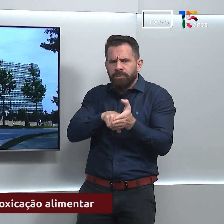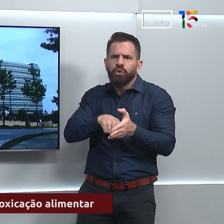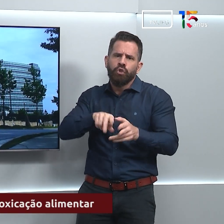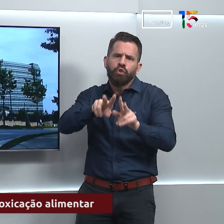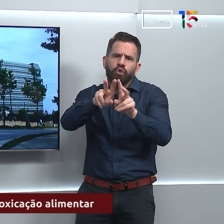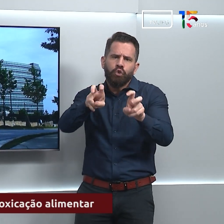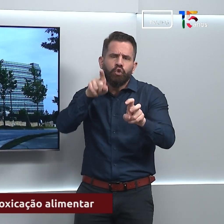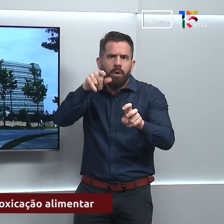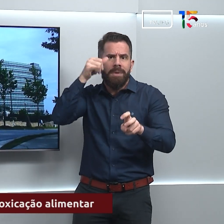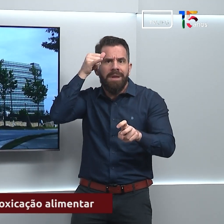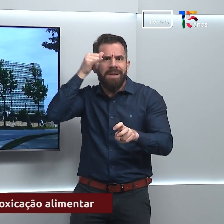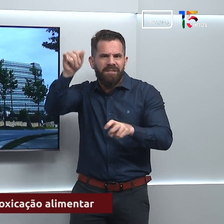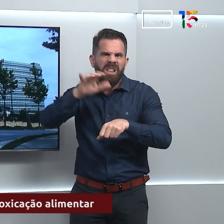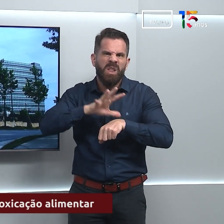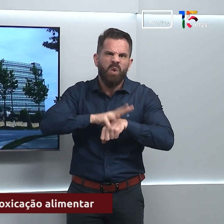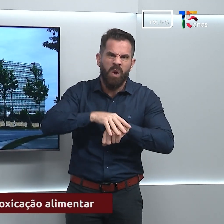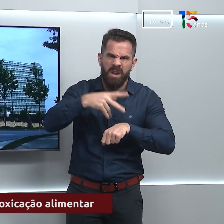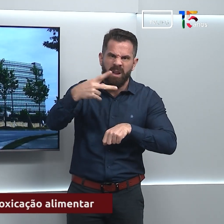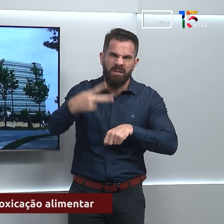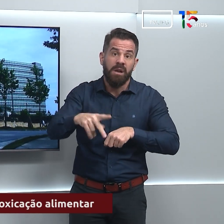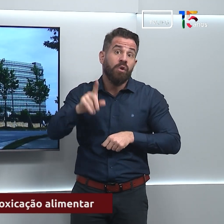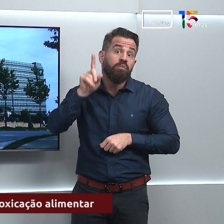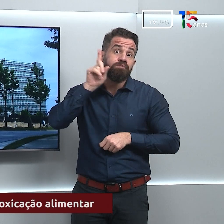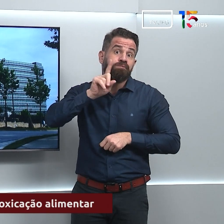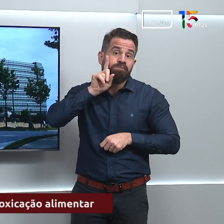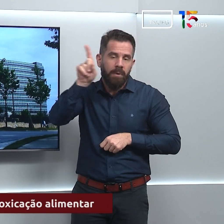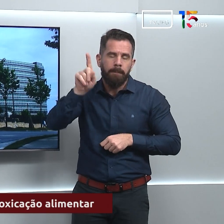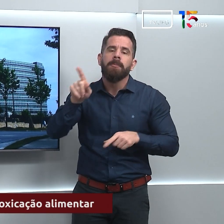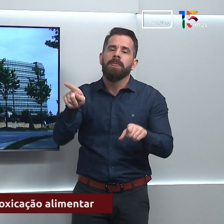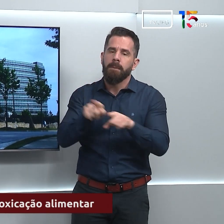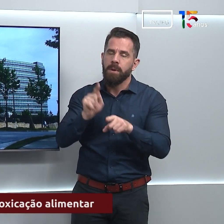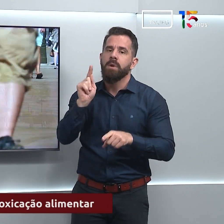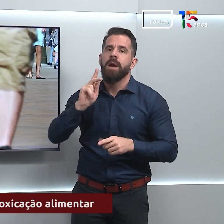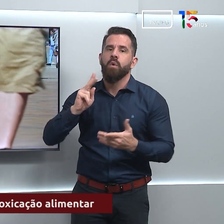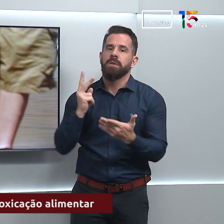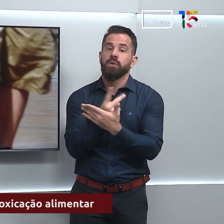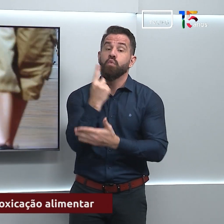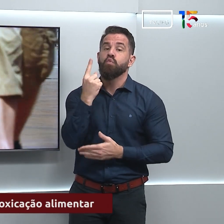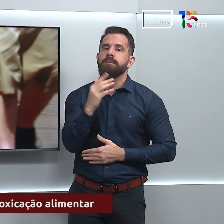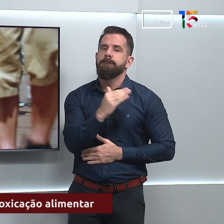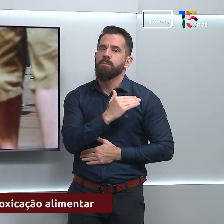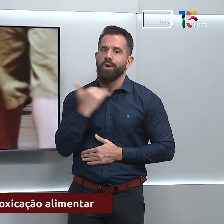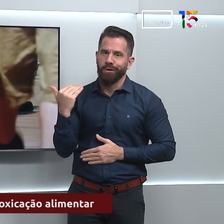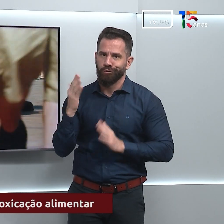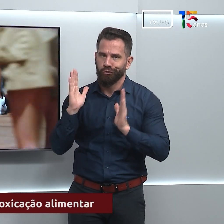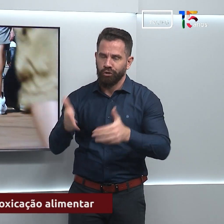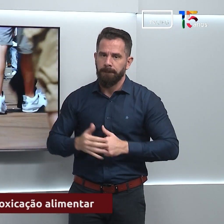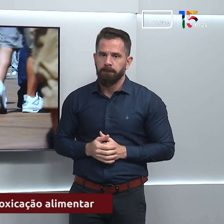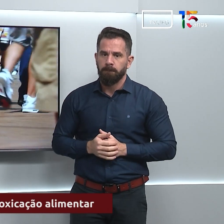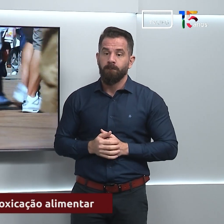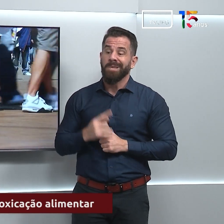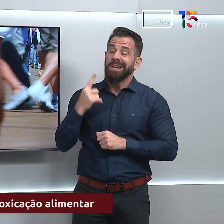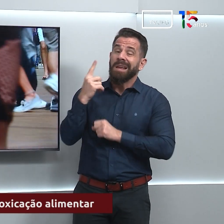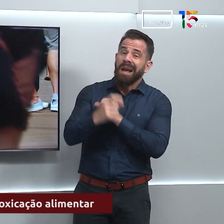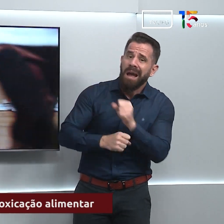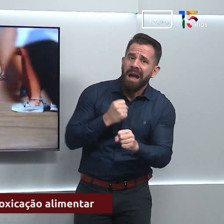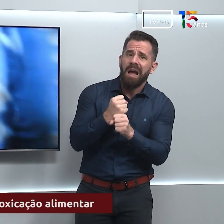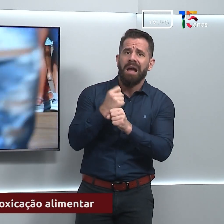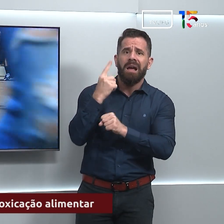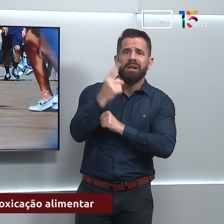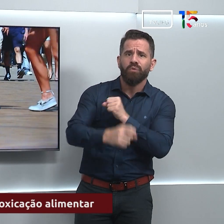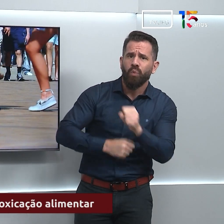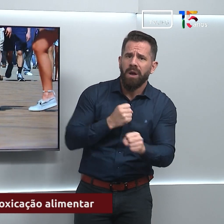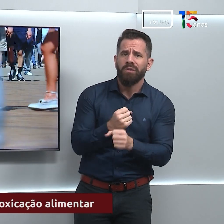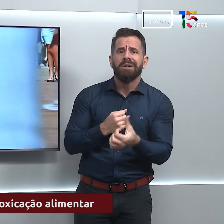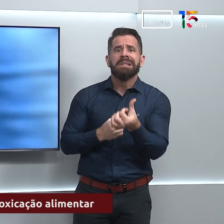Doenças dos Estados Unidos, uma morte também foi registrada. Todos os anos, mais de 600 mil mortes